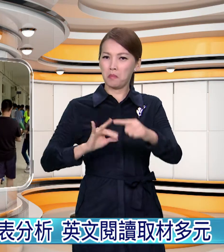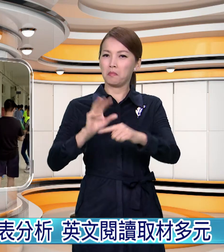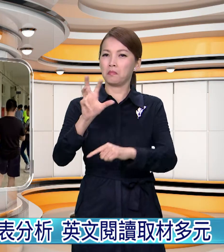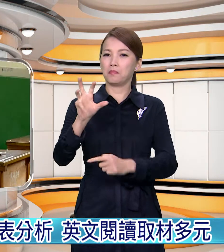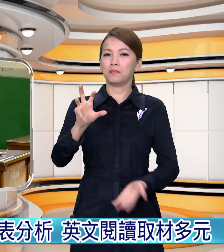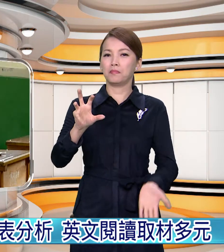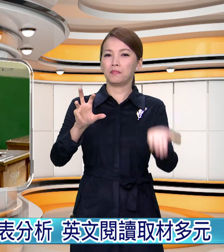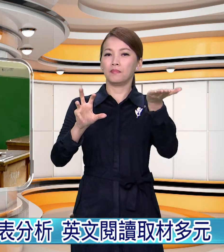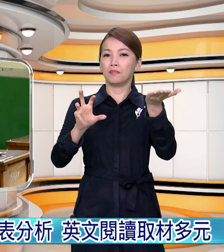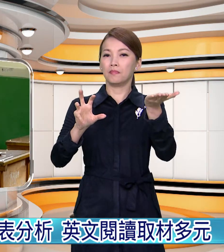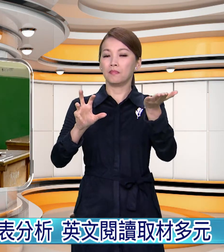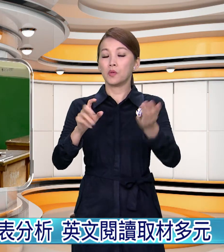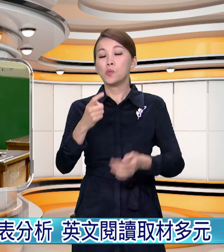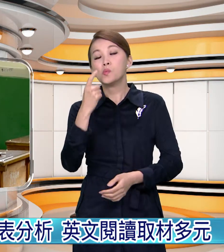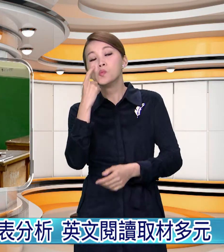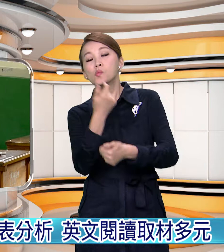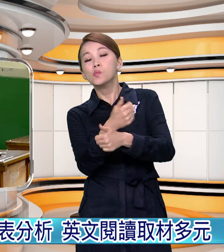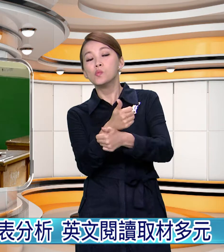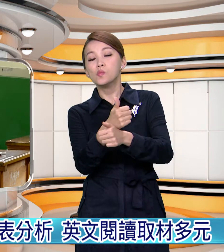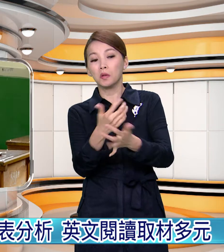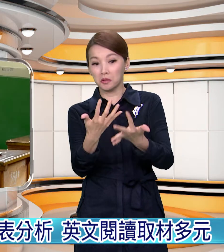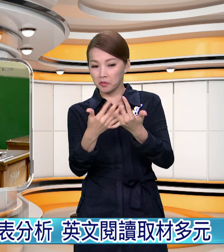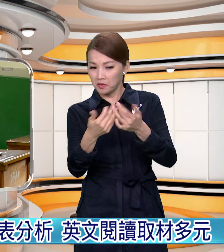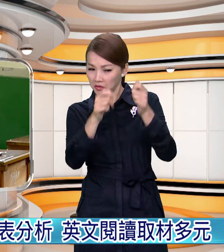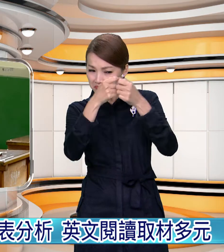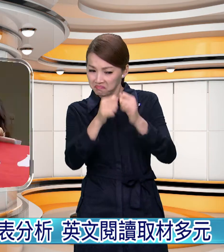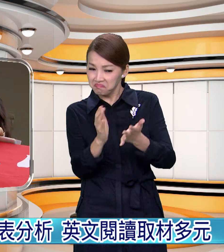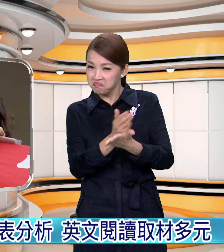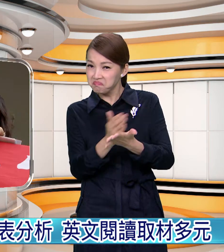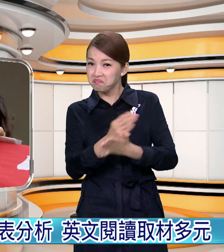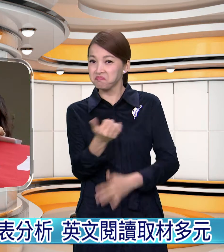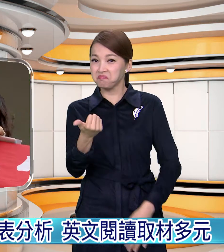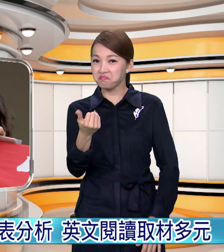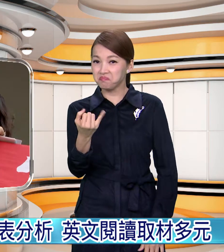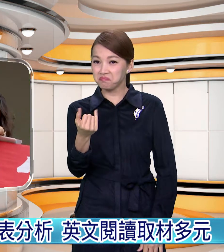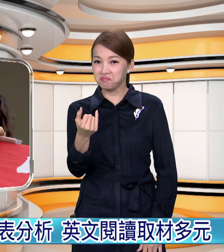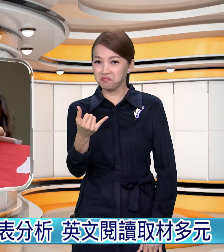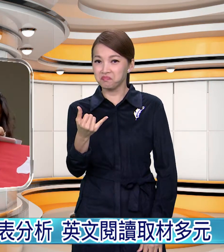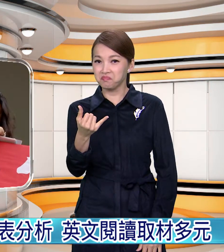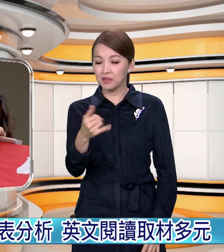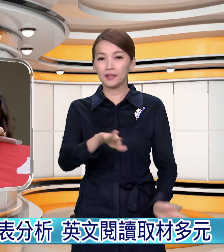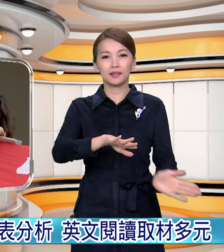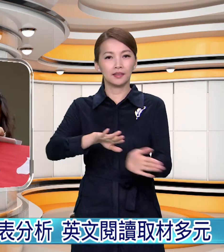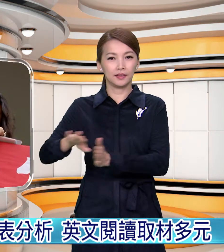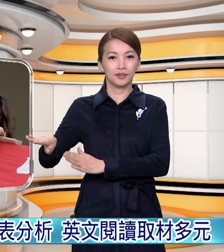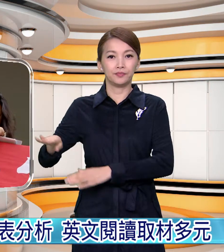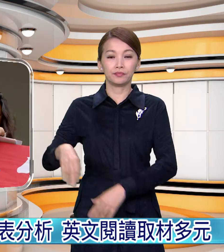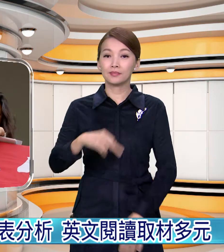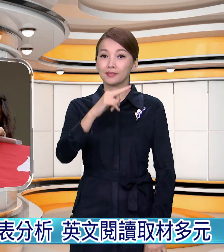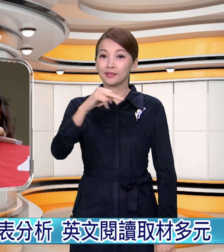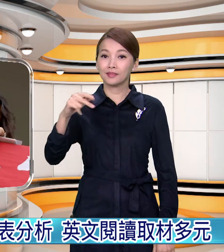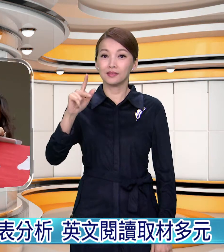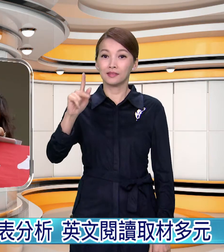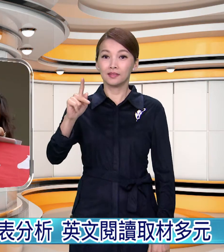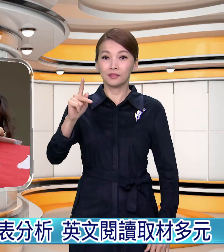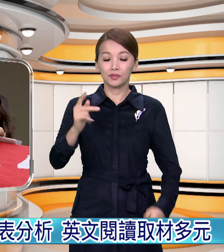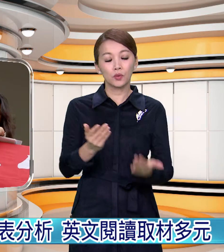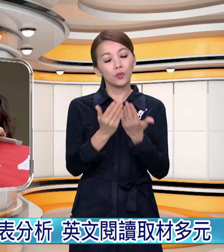上，着重在考验学生的分析判读能力。而英文科的阅读测验